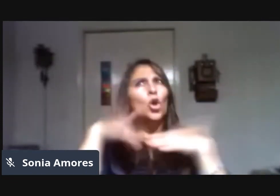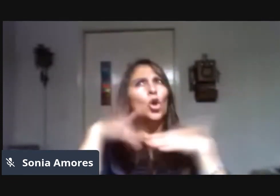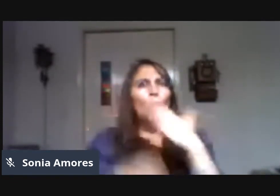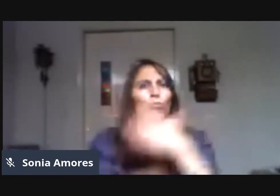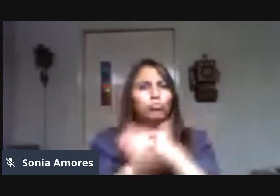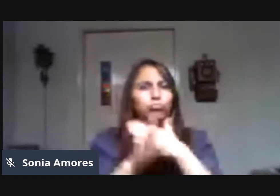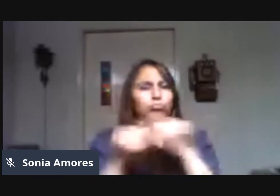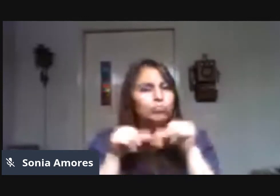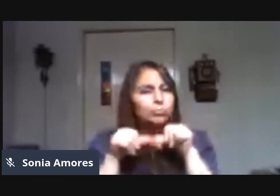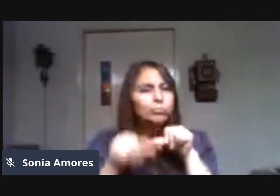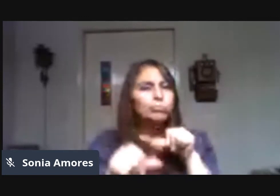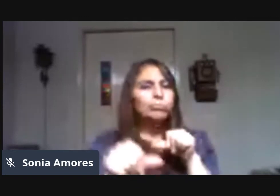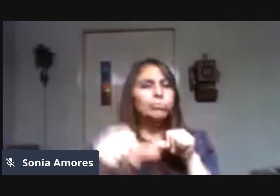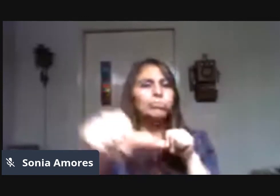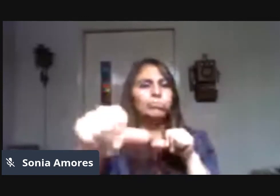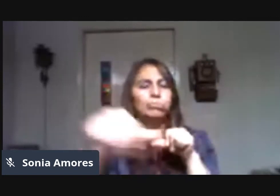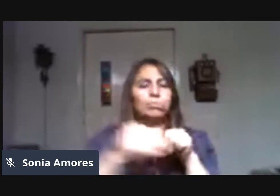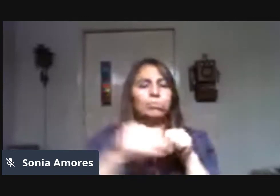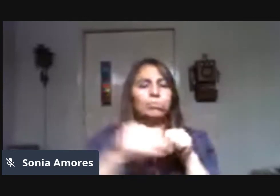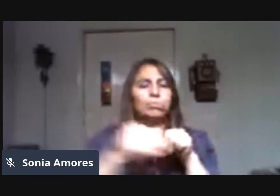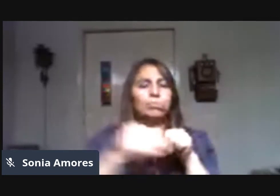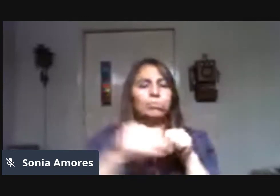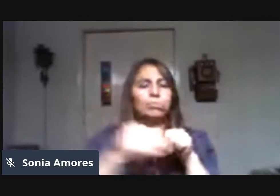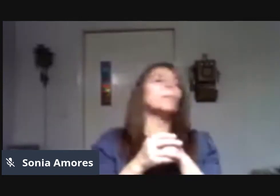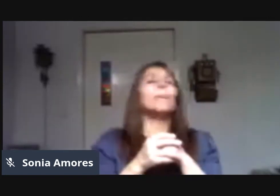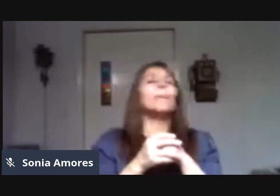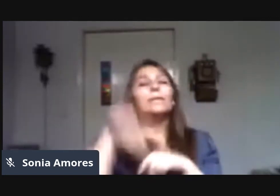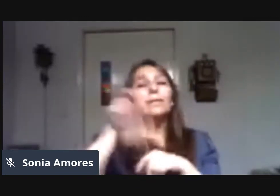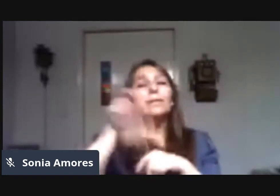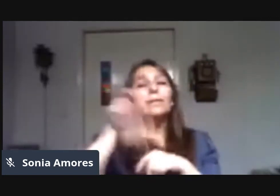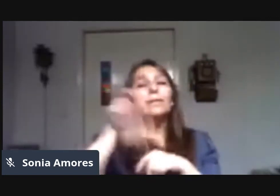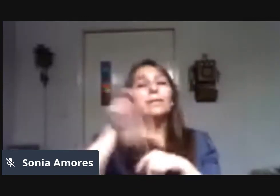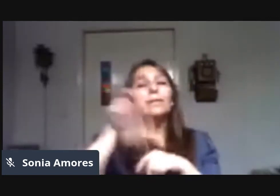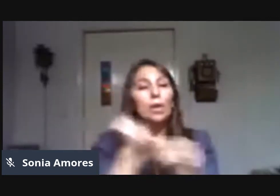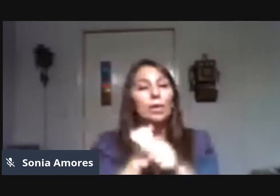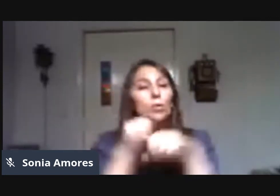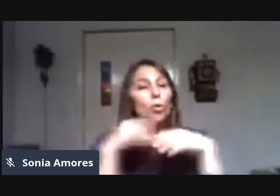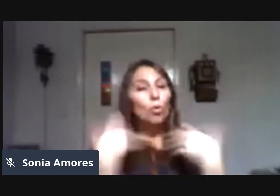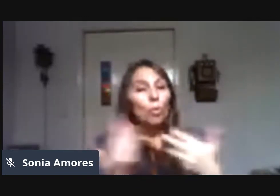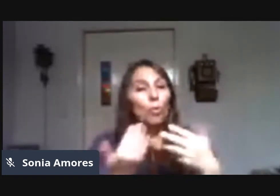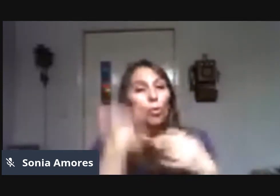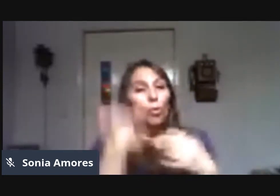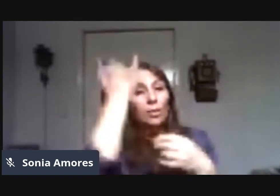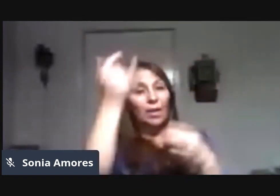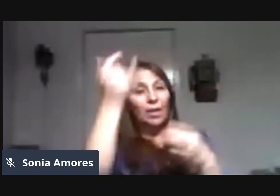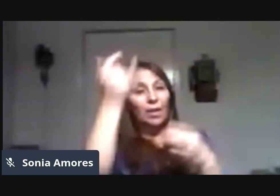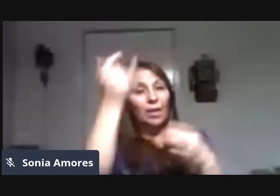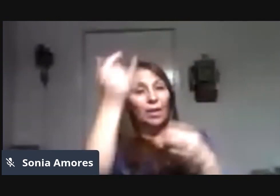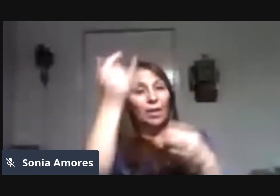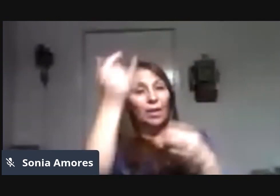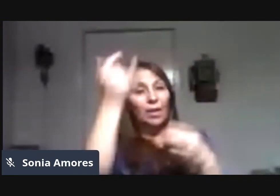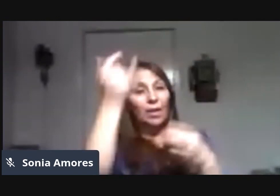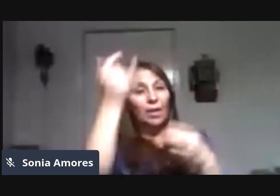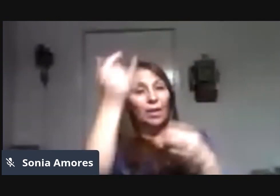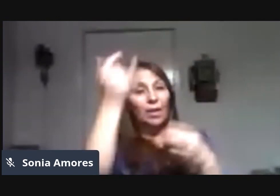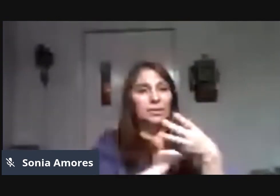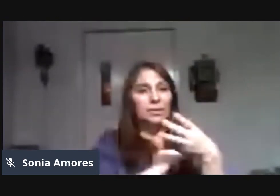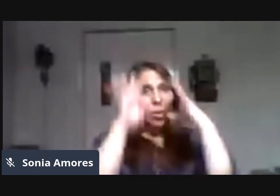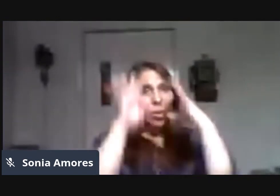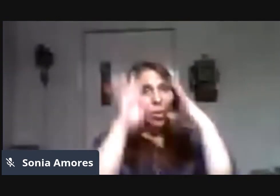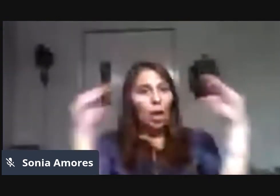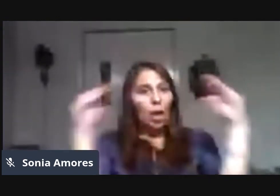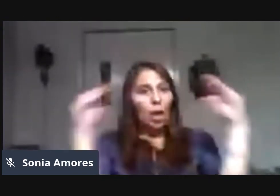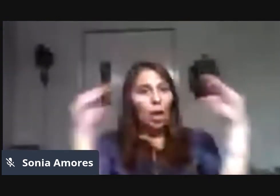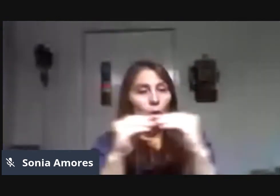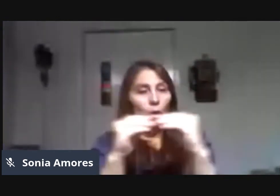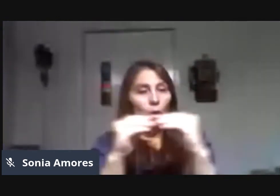esto necesitamos trabajarlo a partir de la tercera idea, estas alianzas con los de